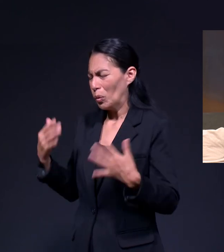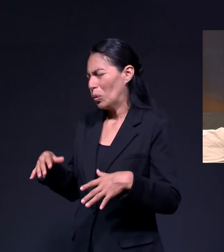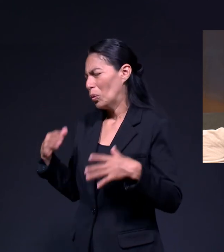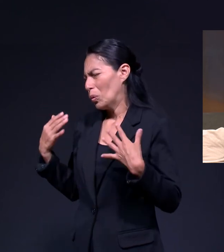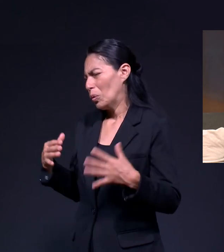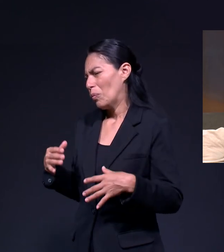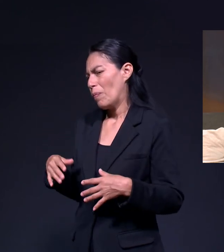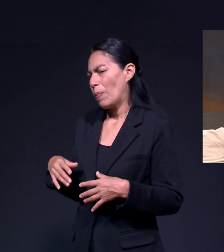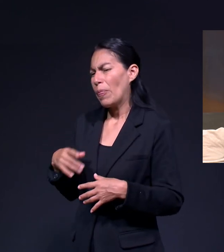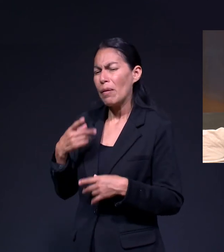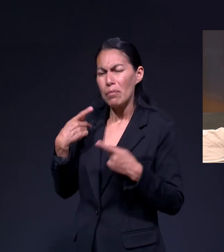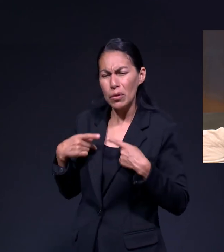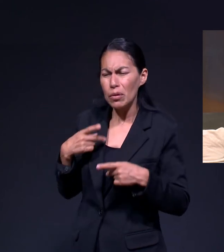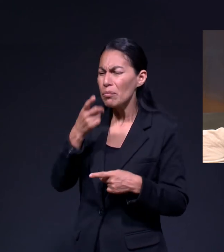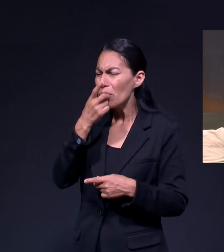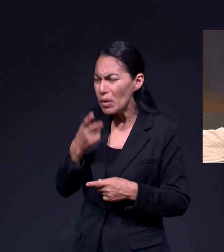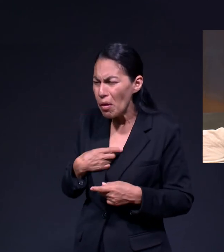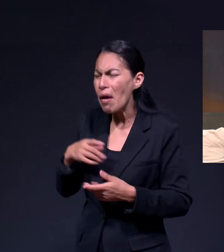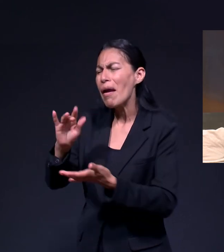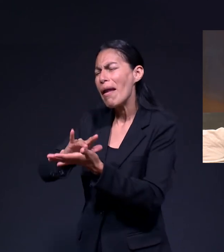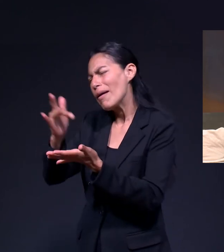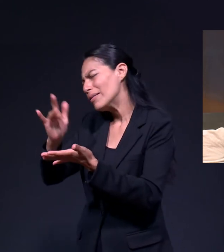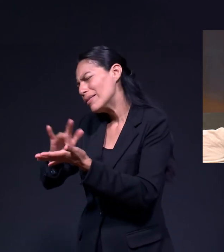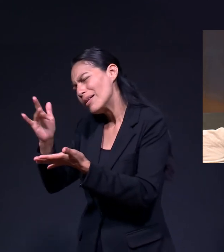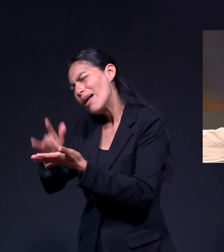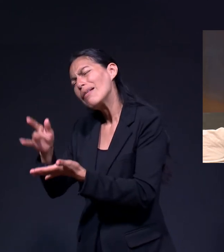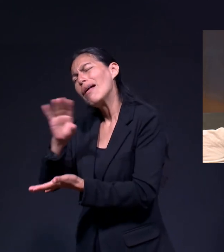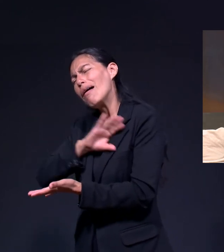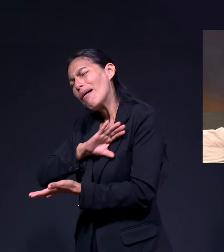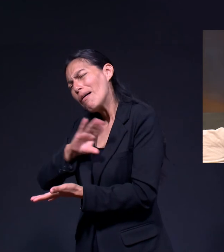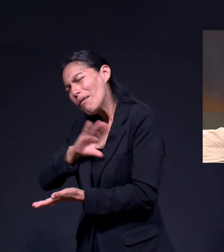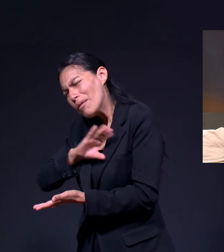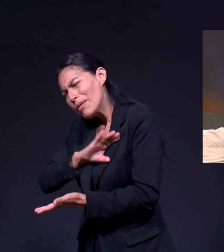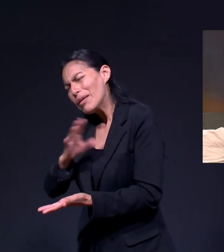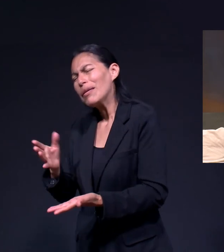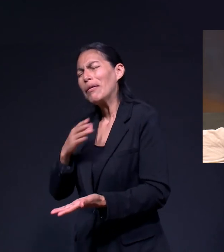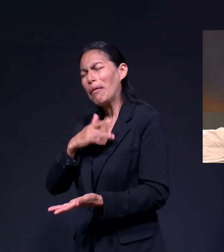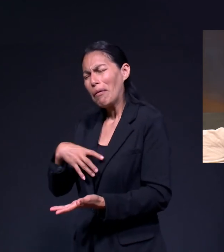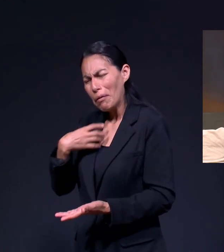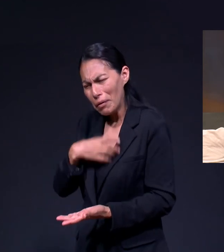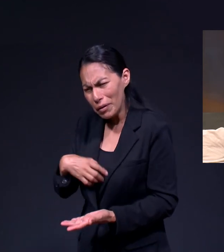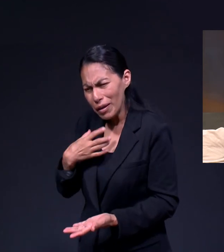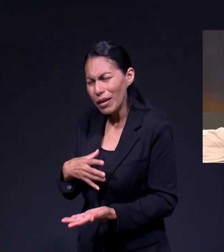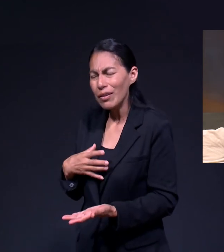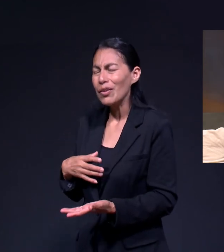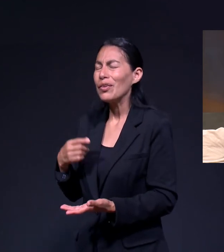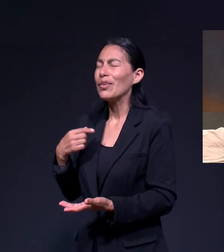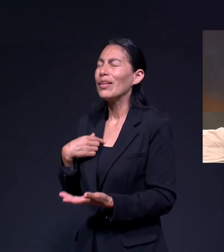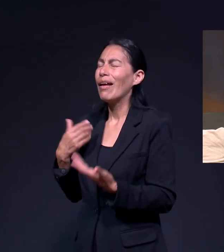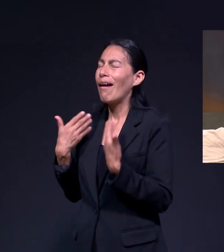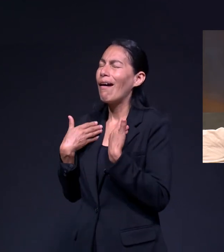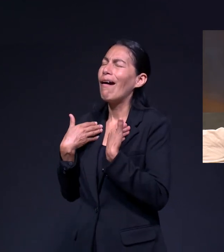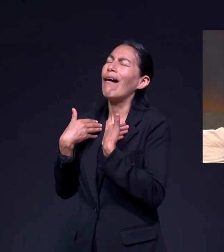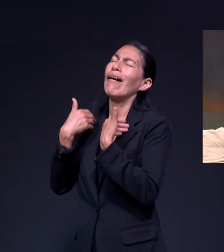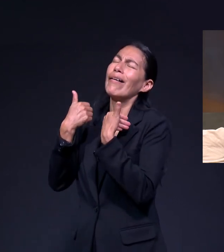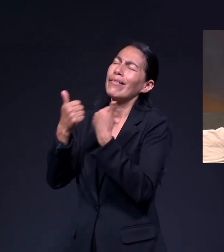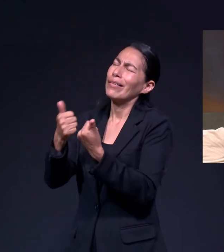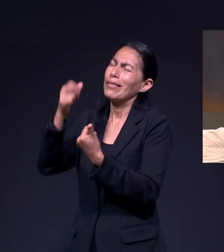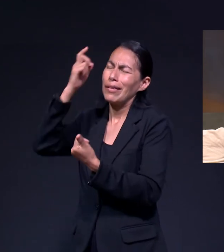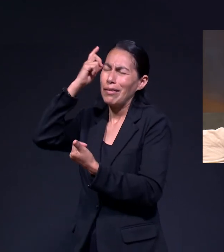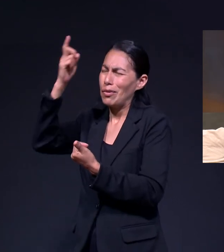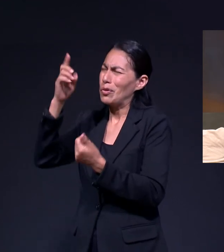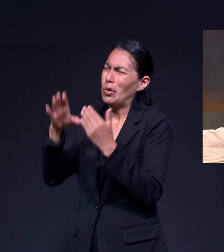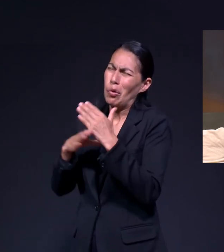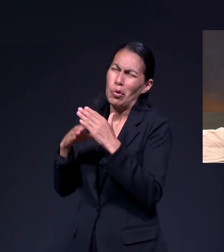dijeron gracias por el trabajo que se había hecho pero de ahí yo me quedo con eso de una no tenerle miedo a